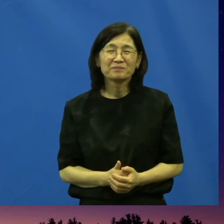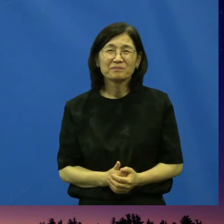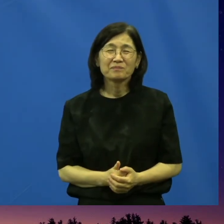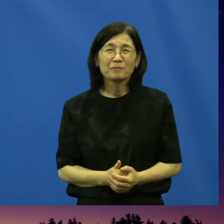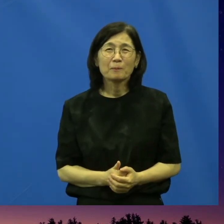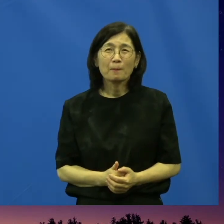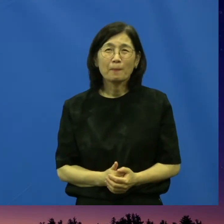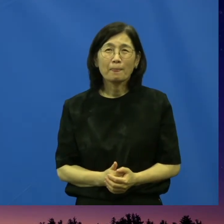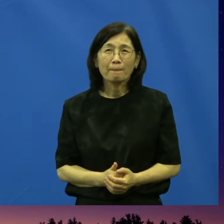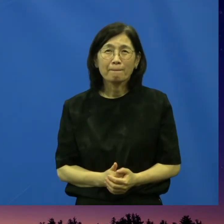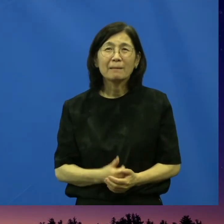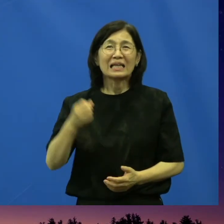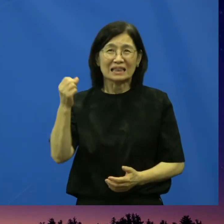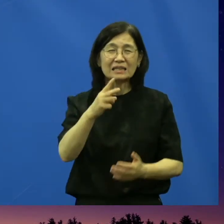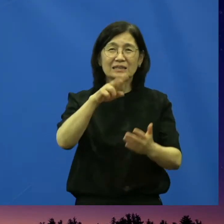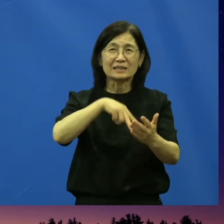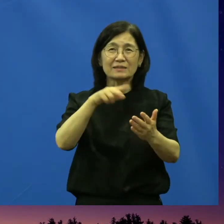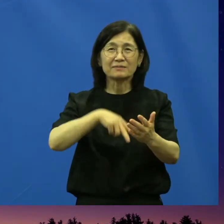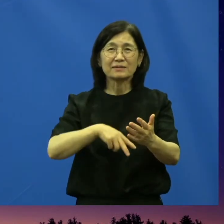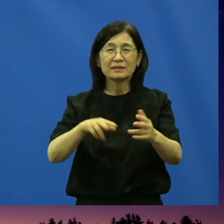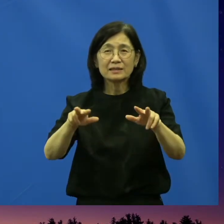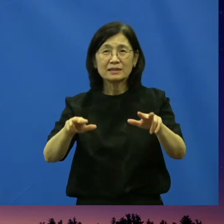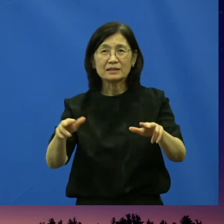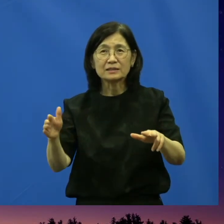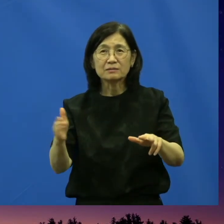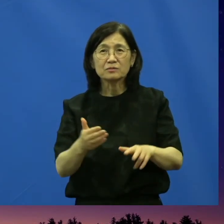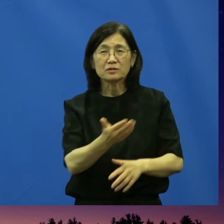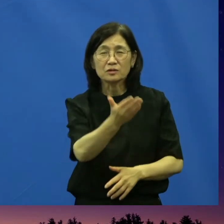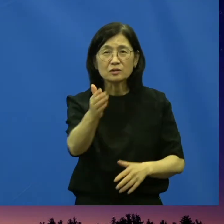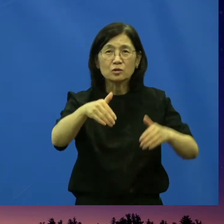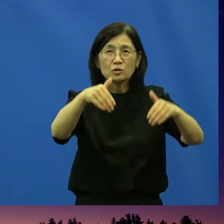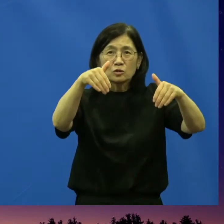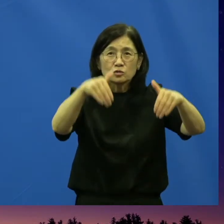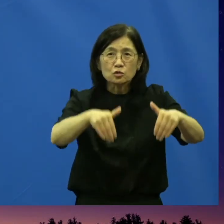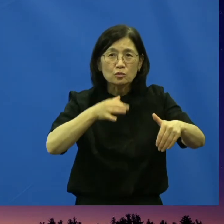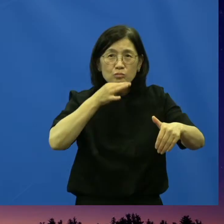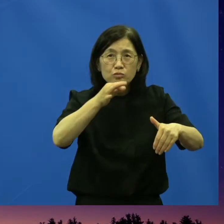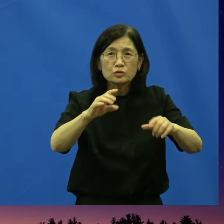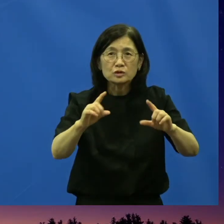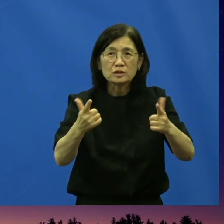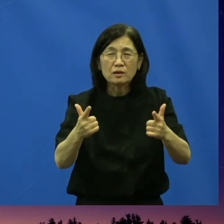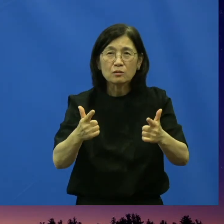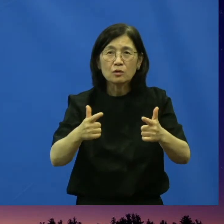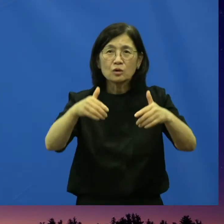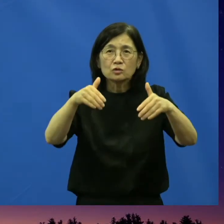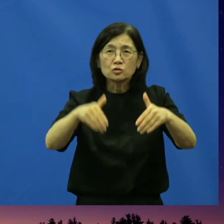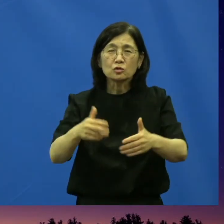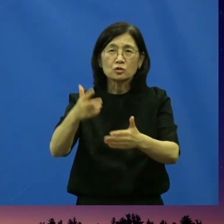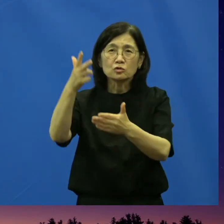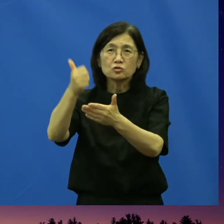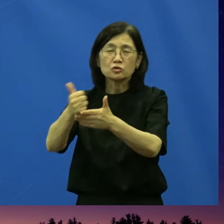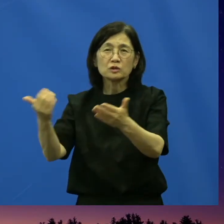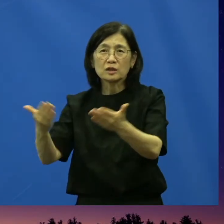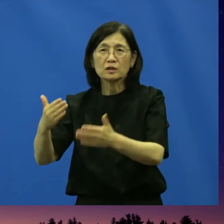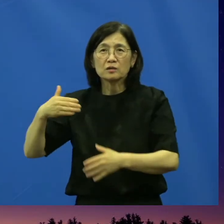자, 제가 다시 읽겠습니다. 이제부터는 너희를 종이라 하지 아니하리니 종은 주인이 하는 것을 알지 못하며